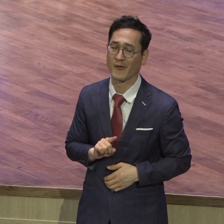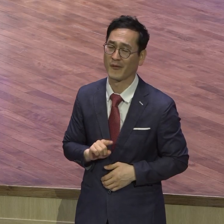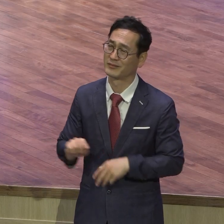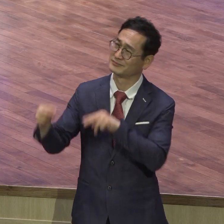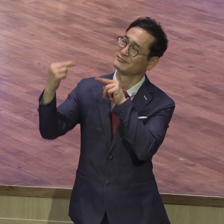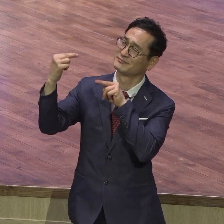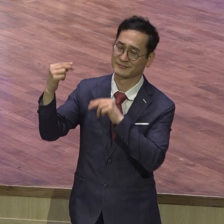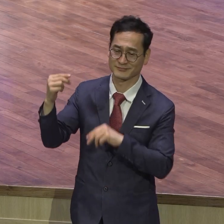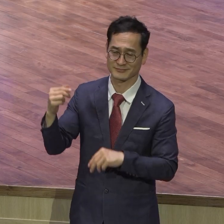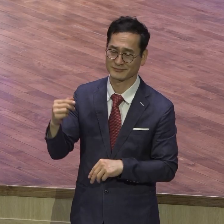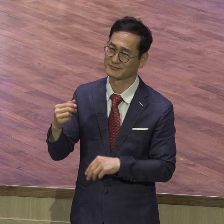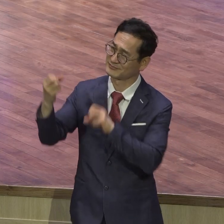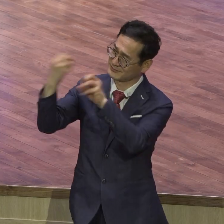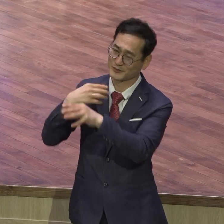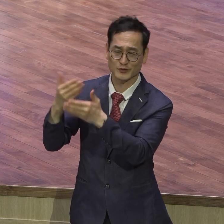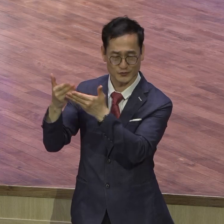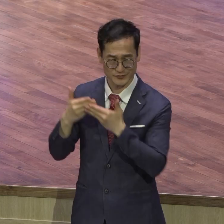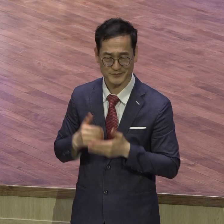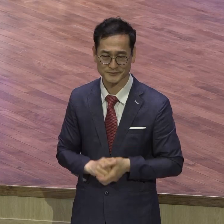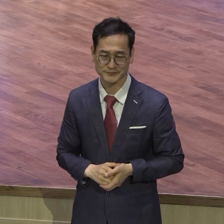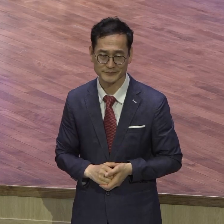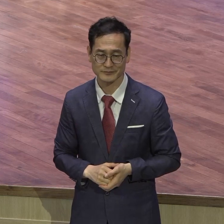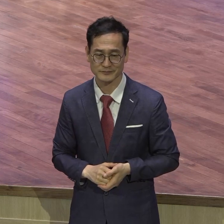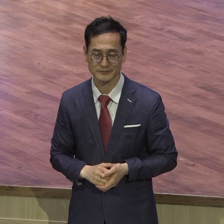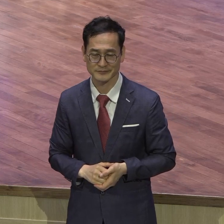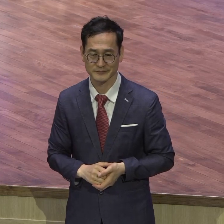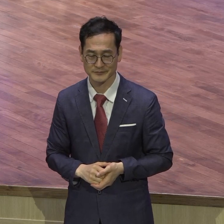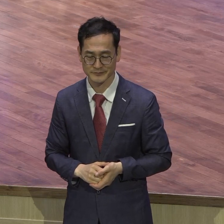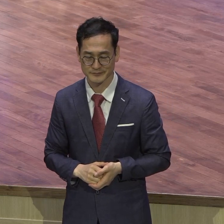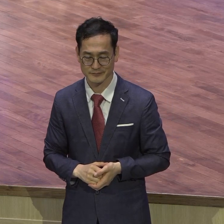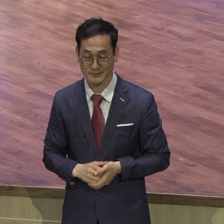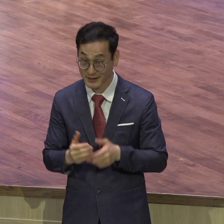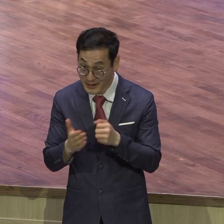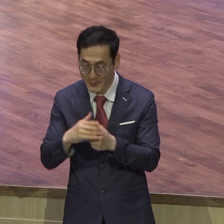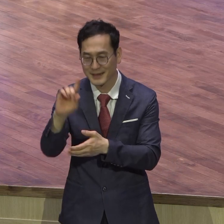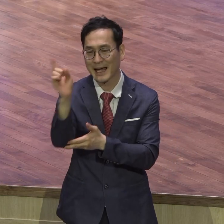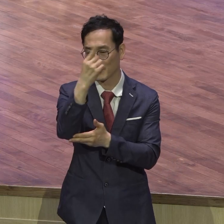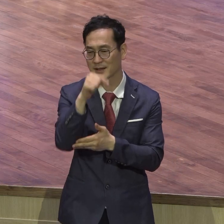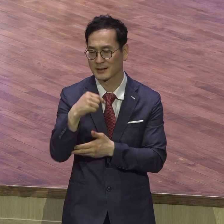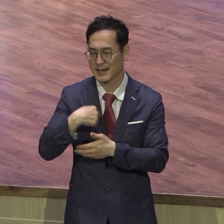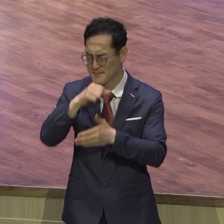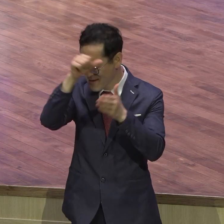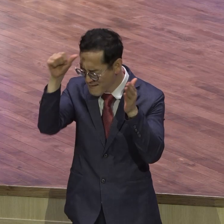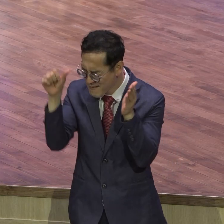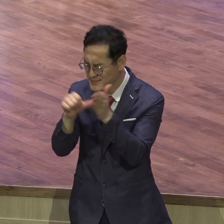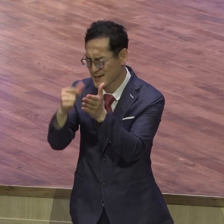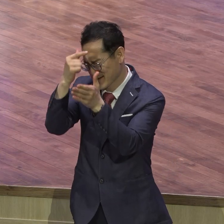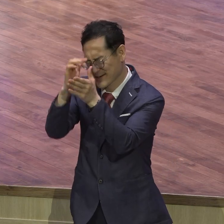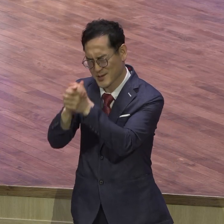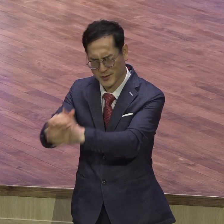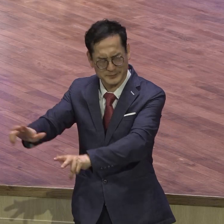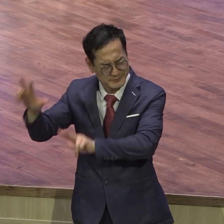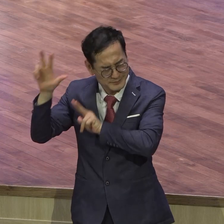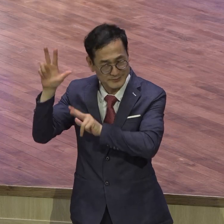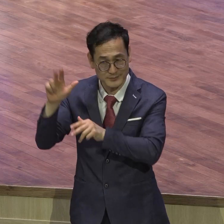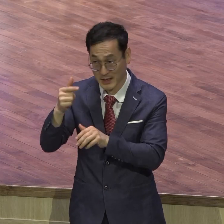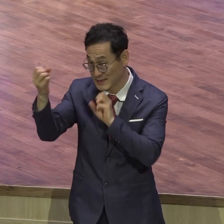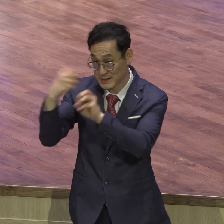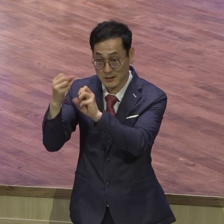기도 응답이라는 체험이기 때문에 다위선 내가 평생에 기도하겠다 기도 응답